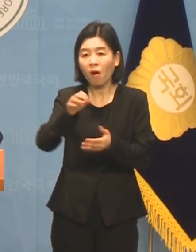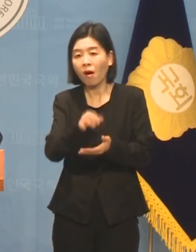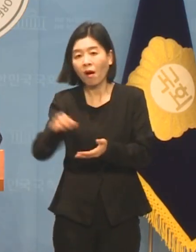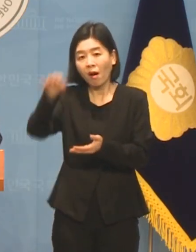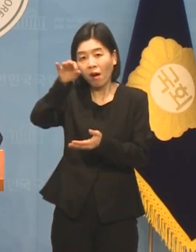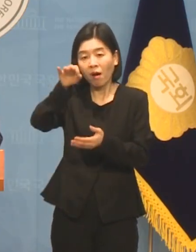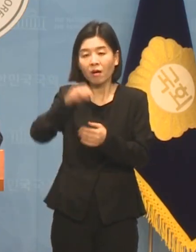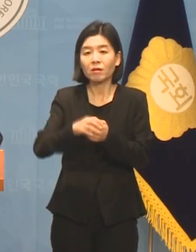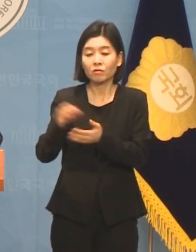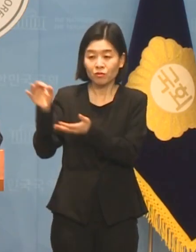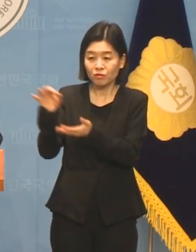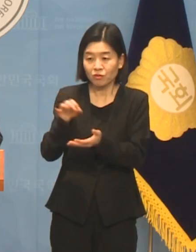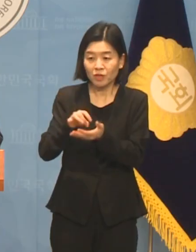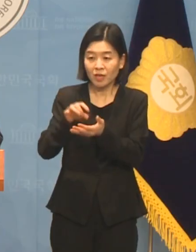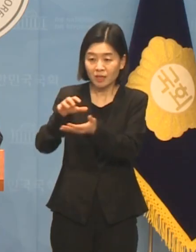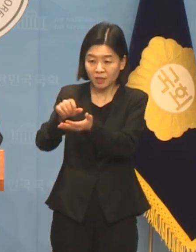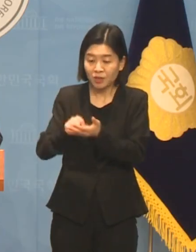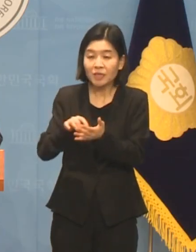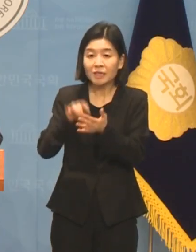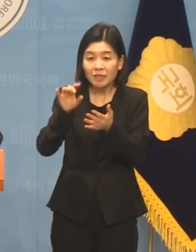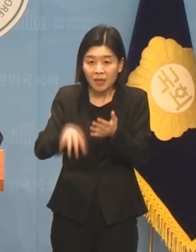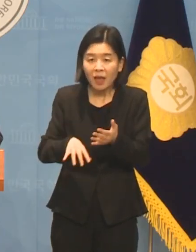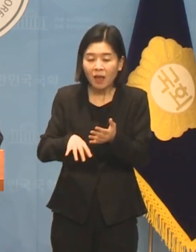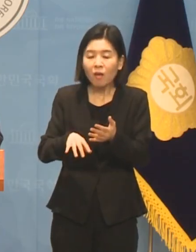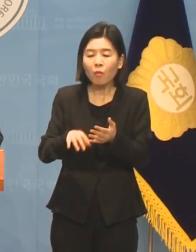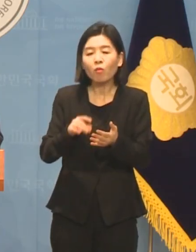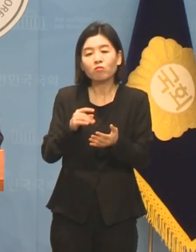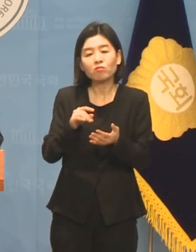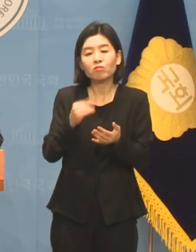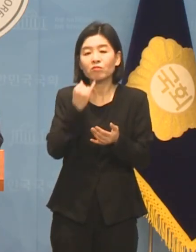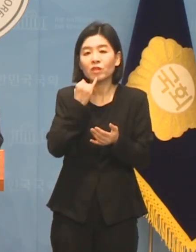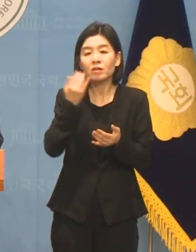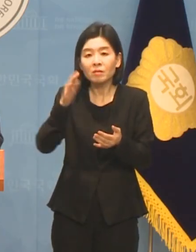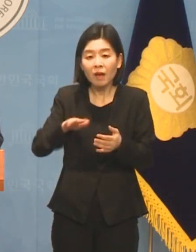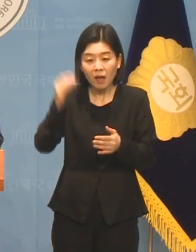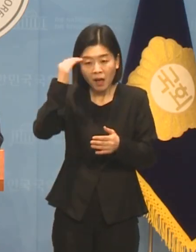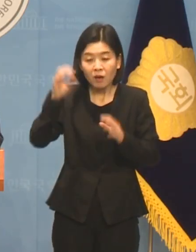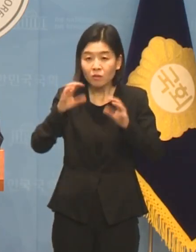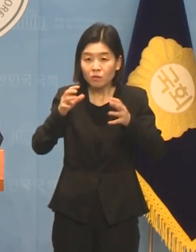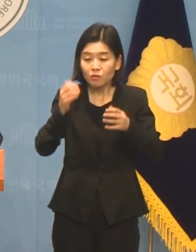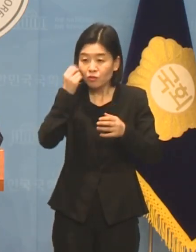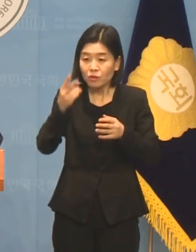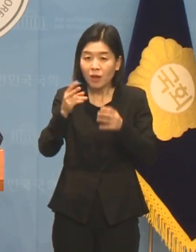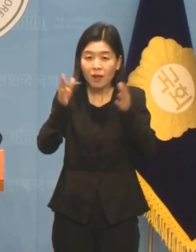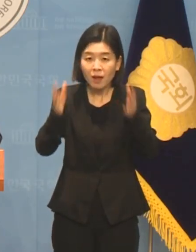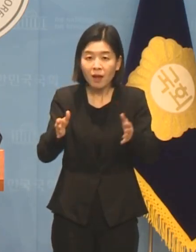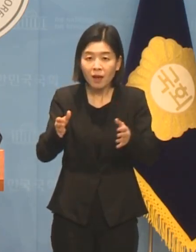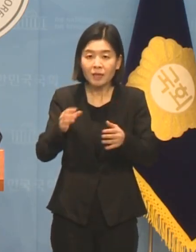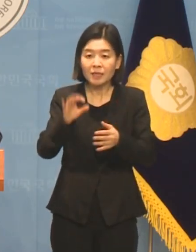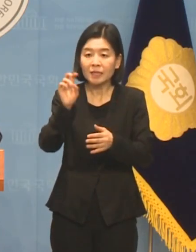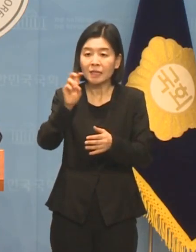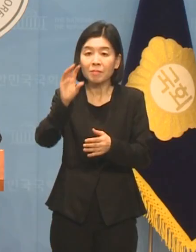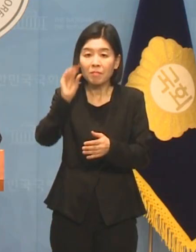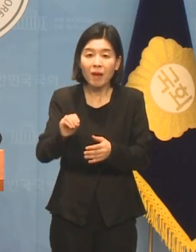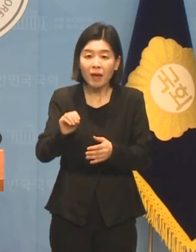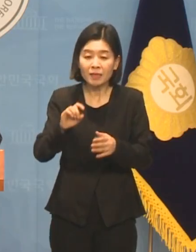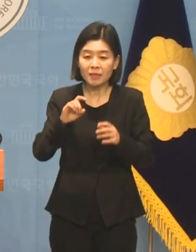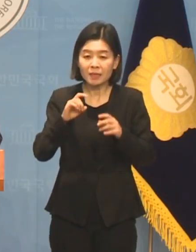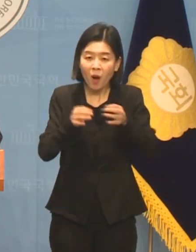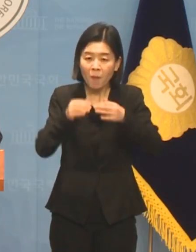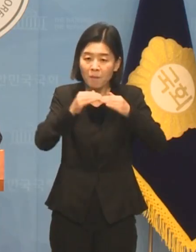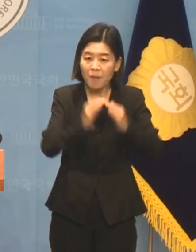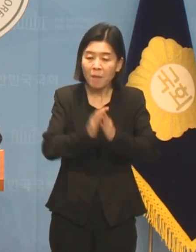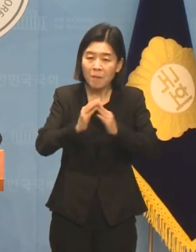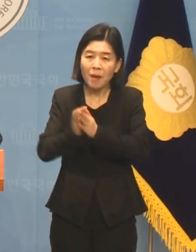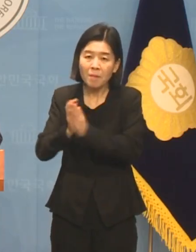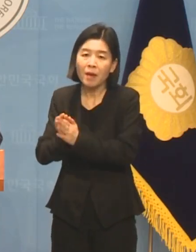유산취득세는 합리적 부분이 있는 제도입니다만 우리나라는 최근 2달간 20만 명이 넘는 자영업자가 폐업했습니다.